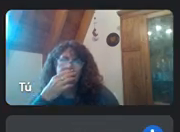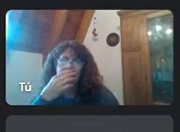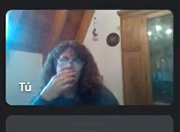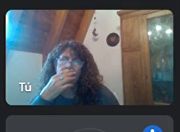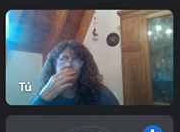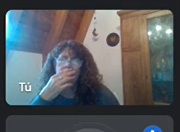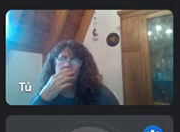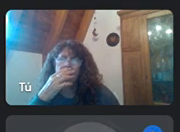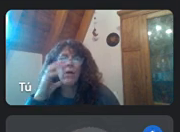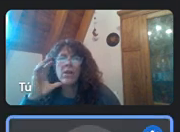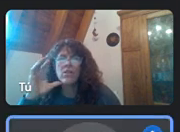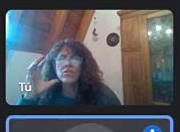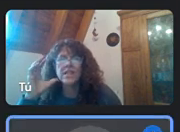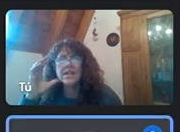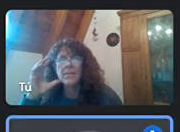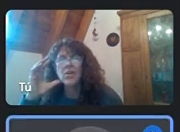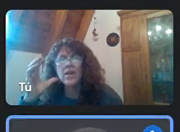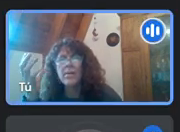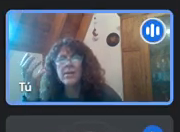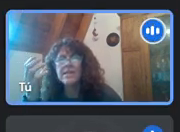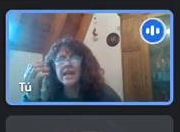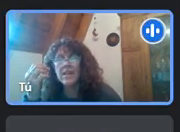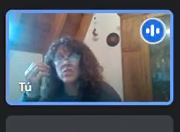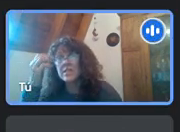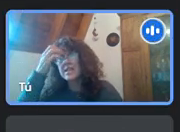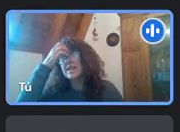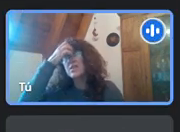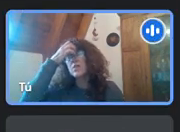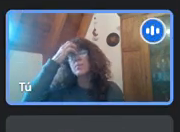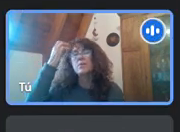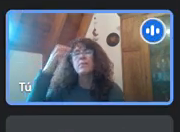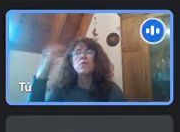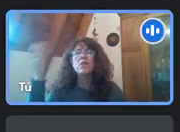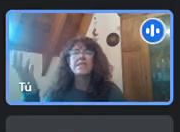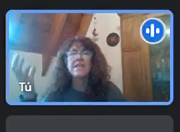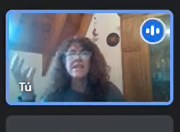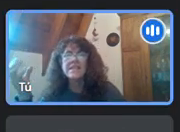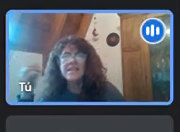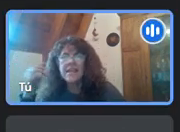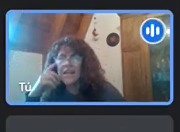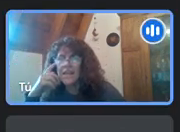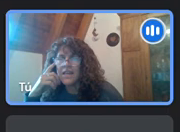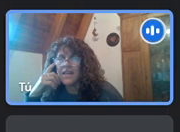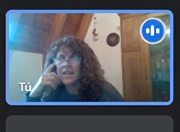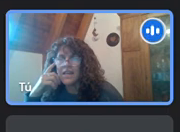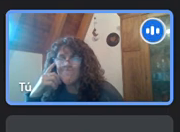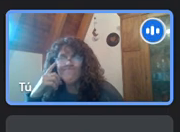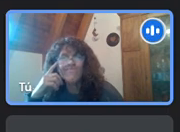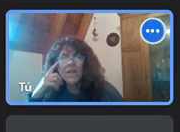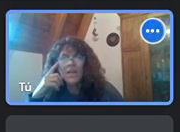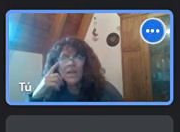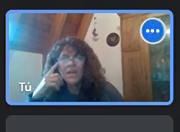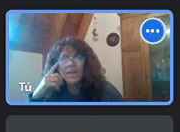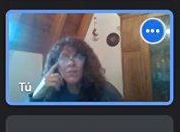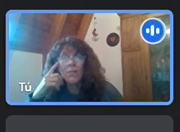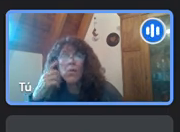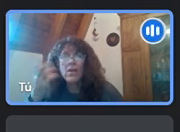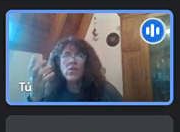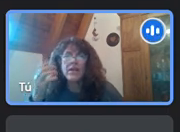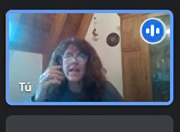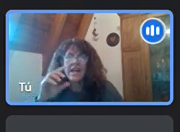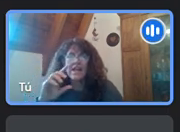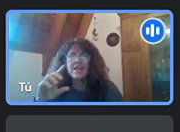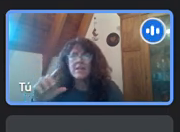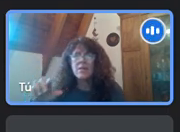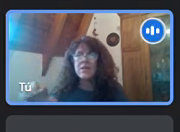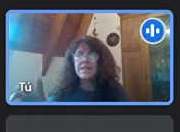Ajá. O de, no me acuerdo si es de aprendizaje, no sé si es, pero de enseñanza y no me acuerdo que era